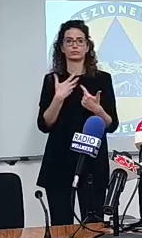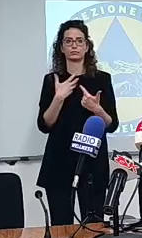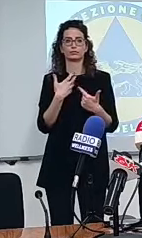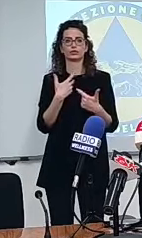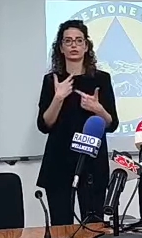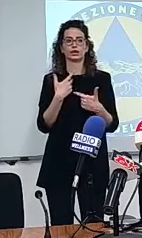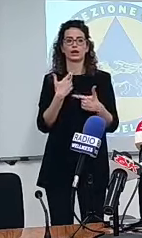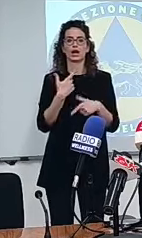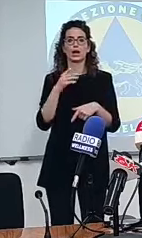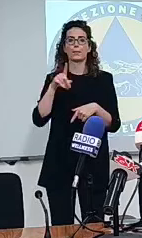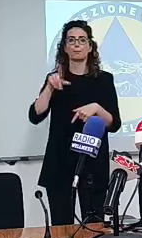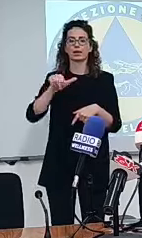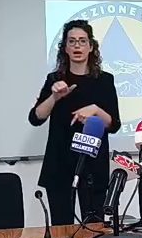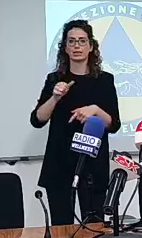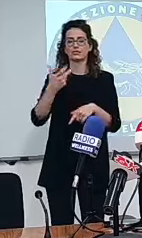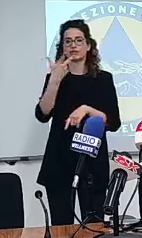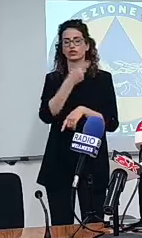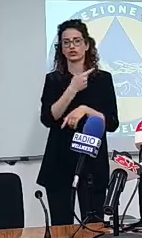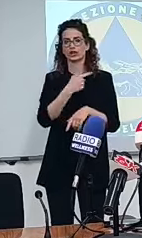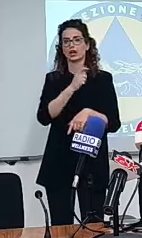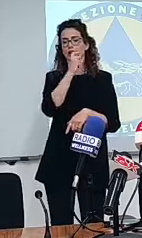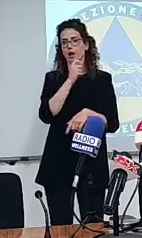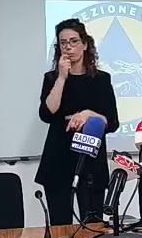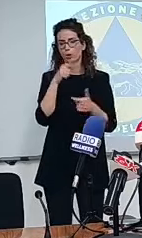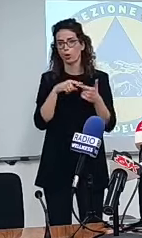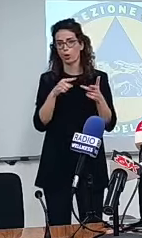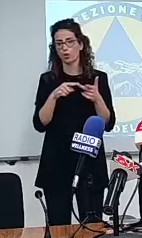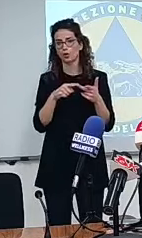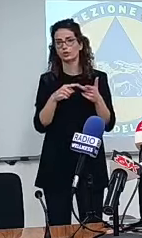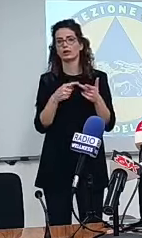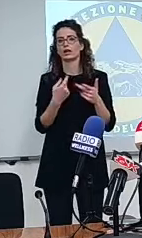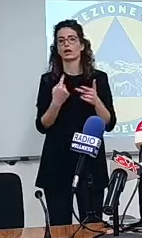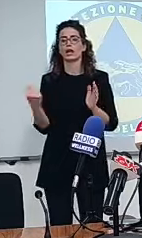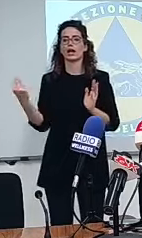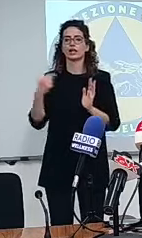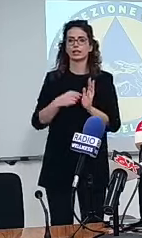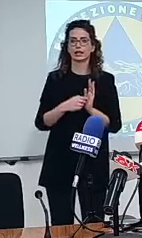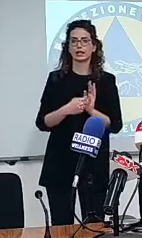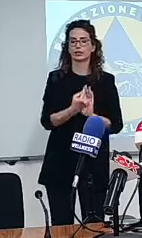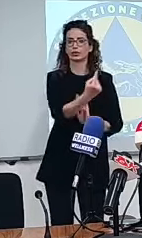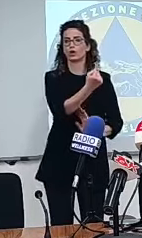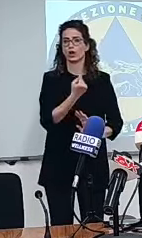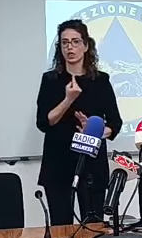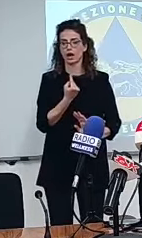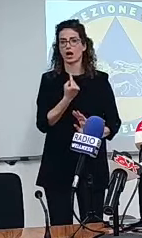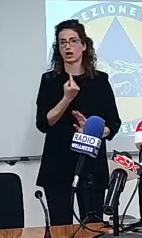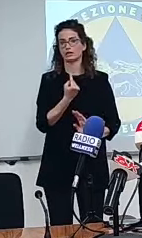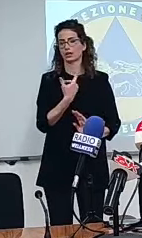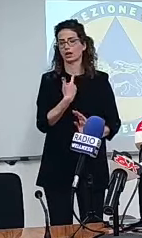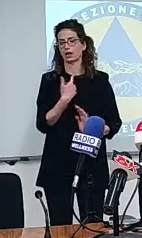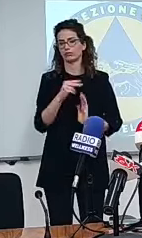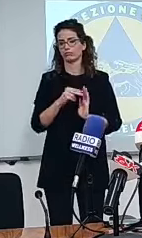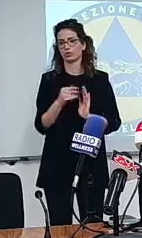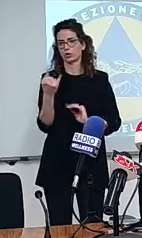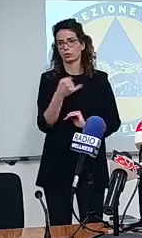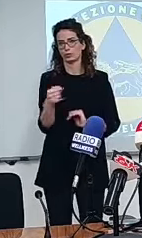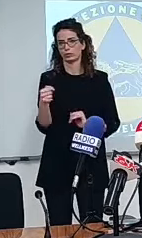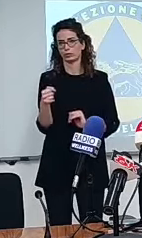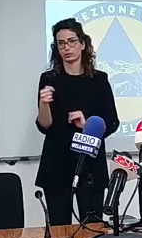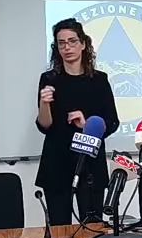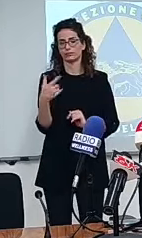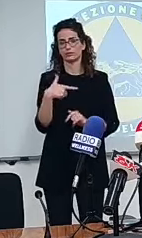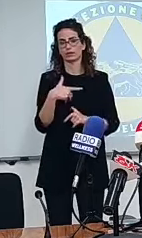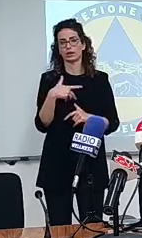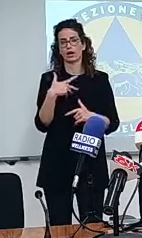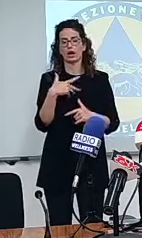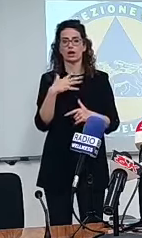pass vaccinale, tampone, rientro, entrata o comunque insomma le ultime indicazioni che sono state prese, in modo da